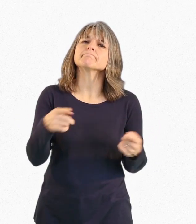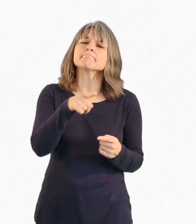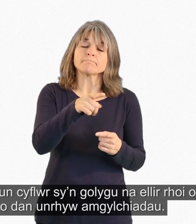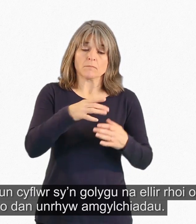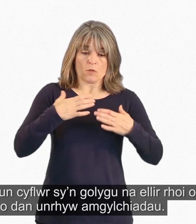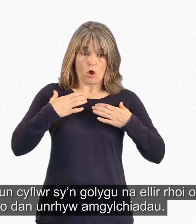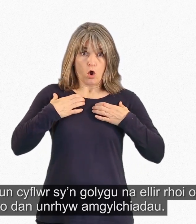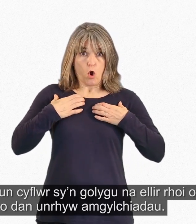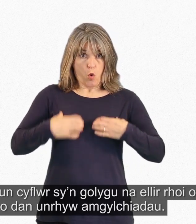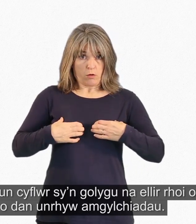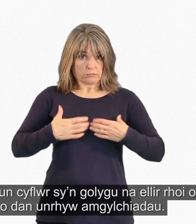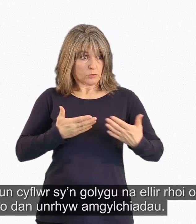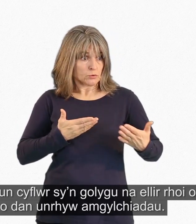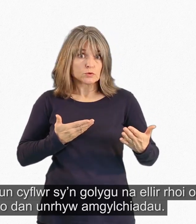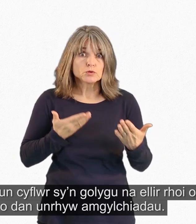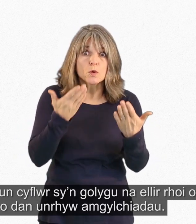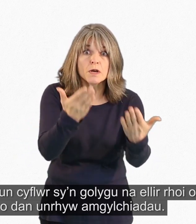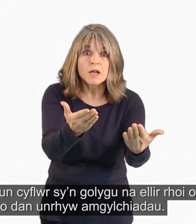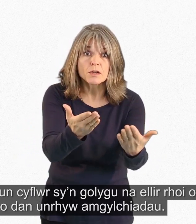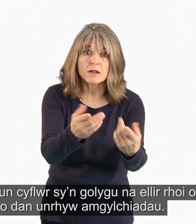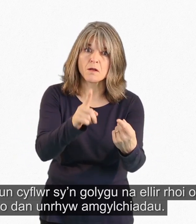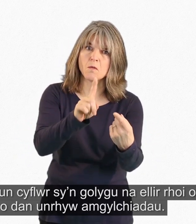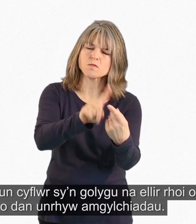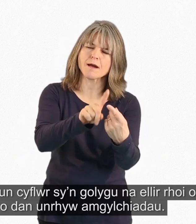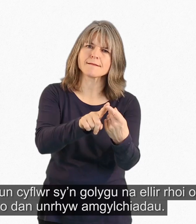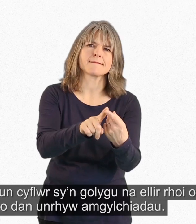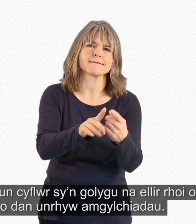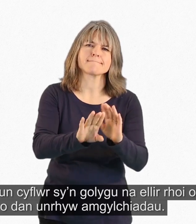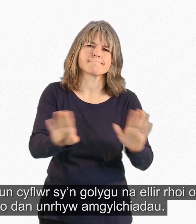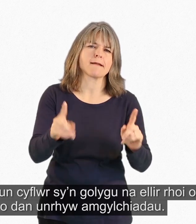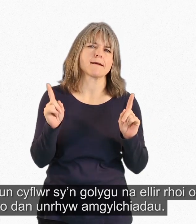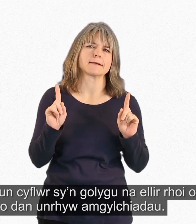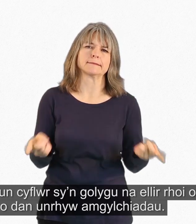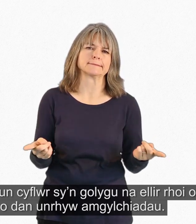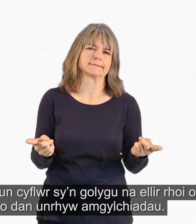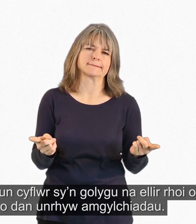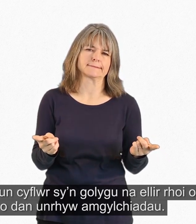Dim ond un cyflwr sy'n golygu na ellu'r rhoi organ o dan unrhyw amgylchiadau.